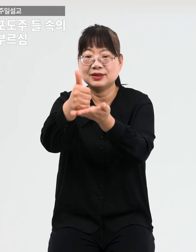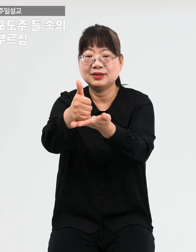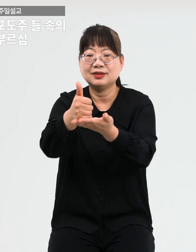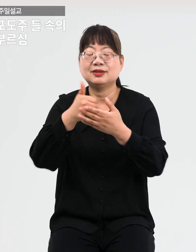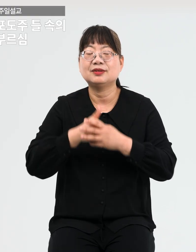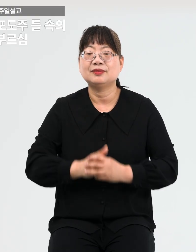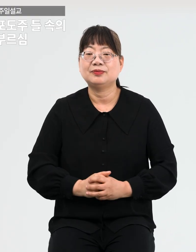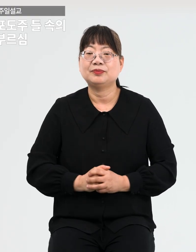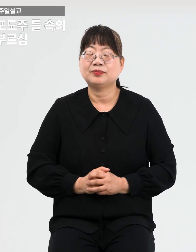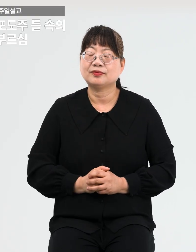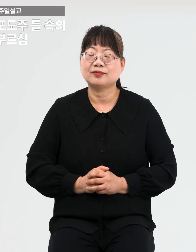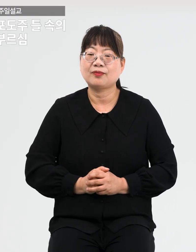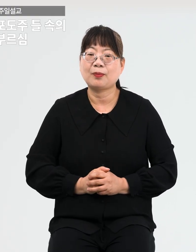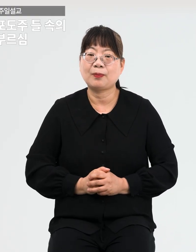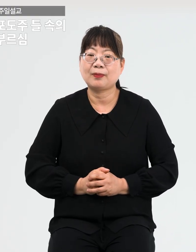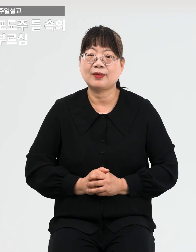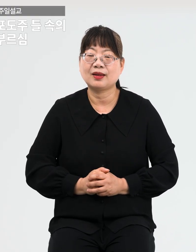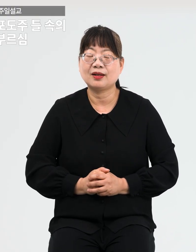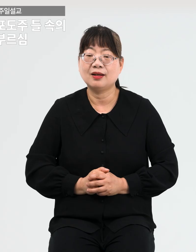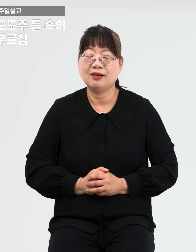하나님은